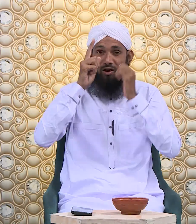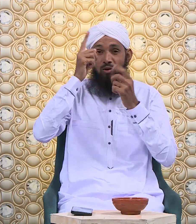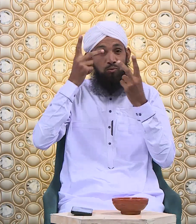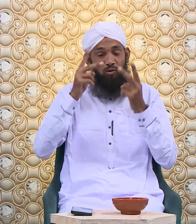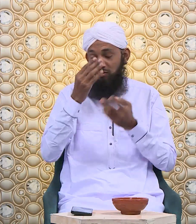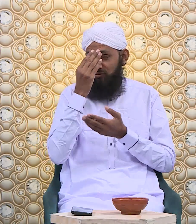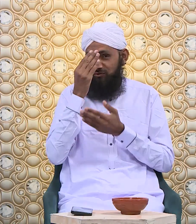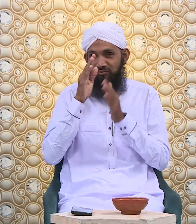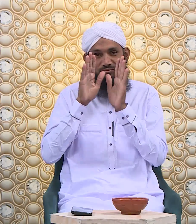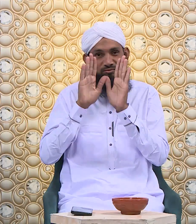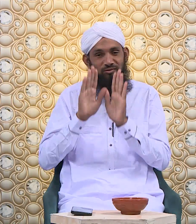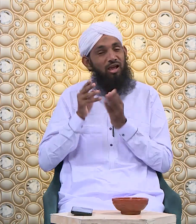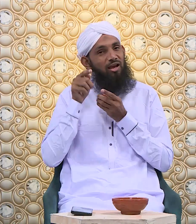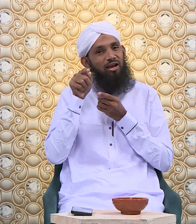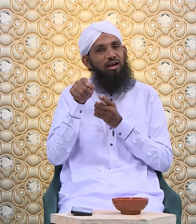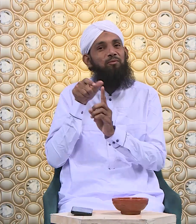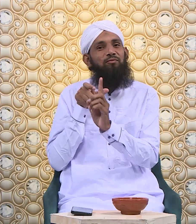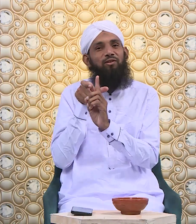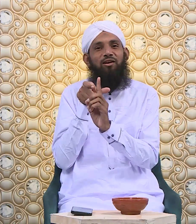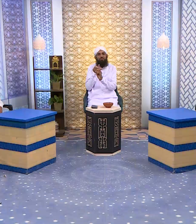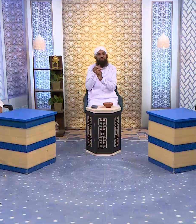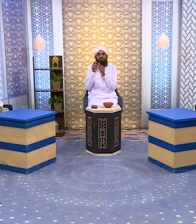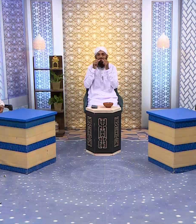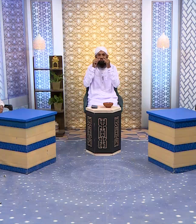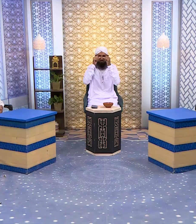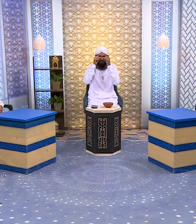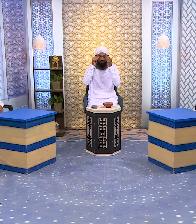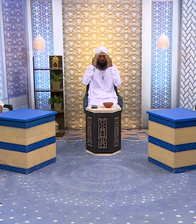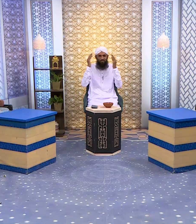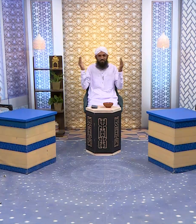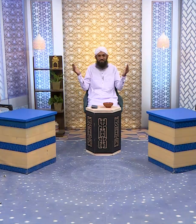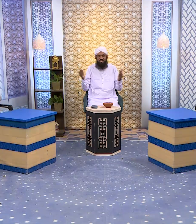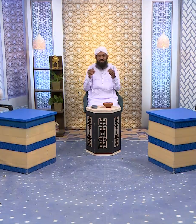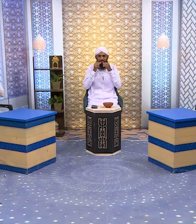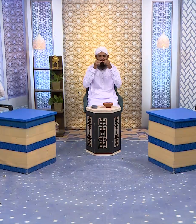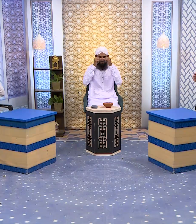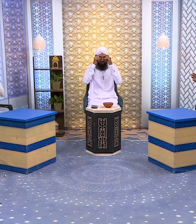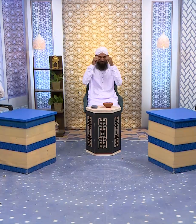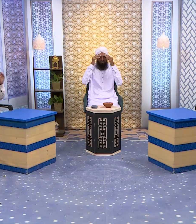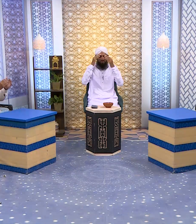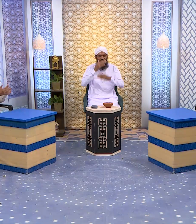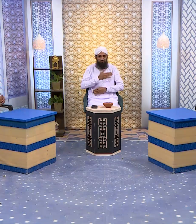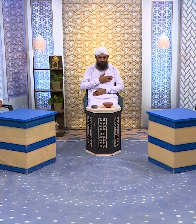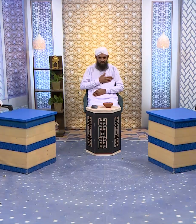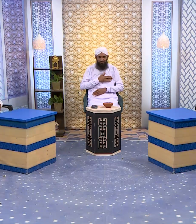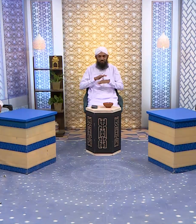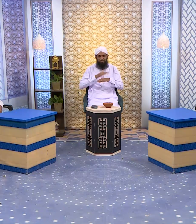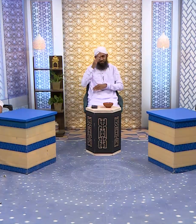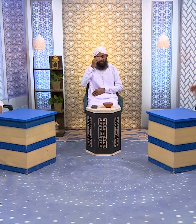ہاں کتنی عزت والے ہو صلو علی الحبیب صلی اللہ علی محمد صلی اللہ علیہ وسلم پیارے اسلام بھائیو